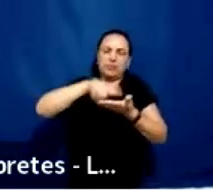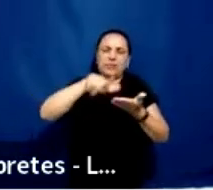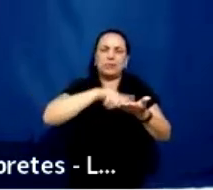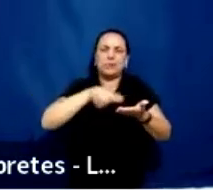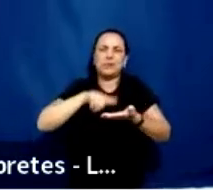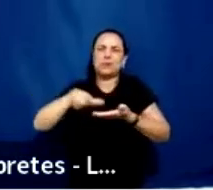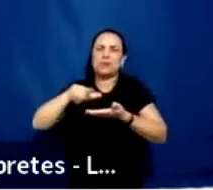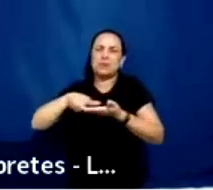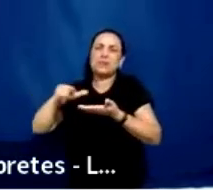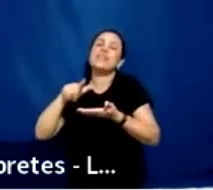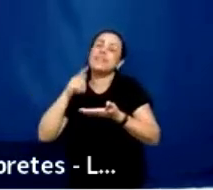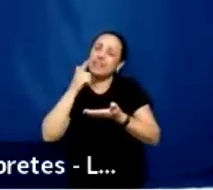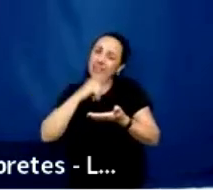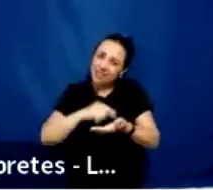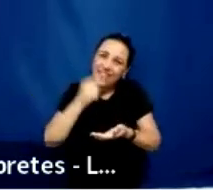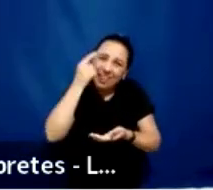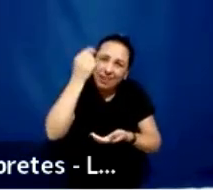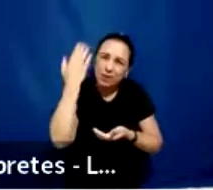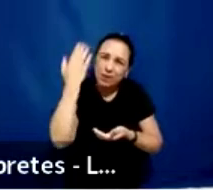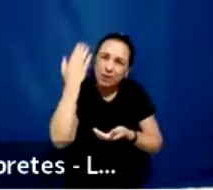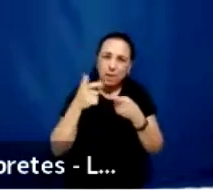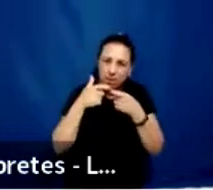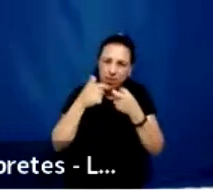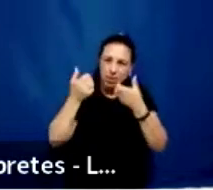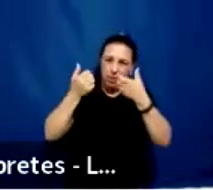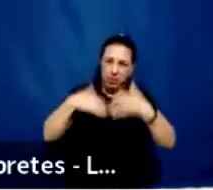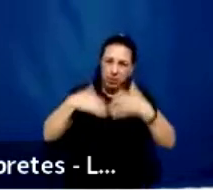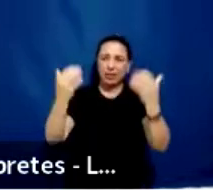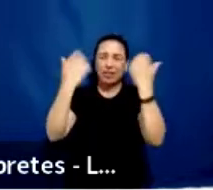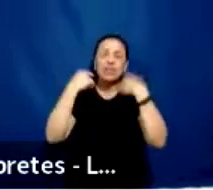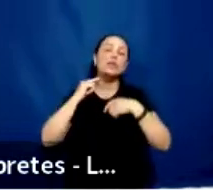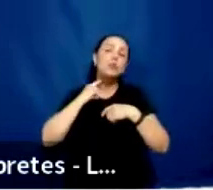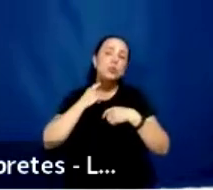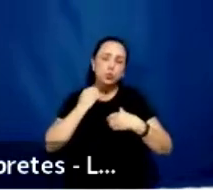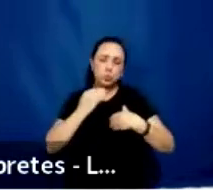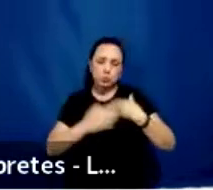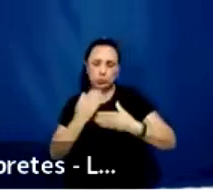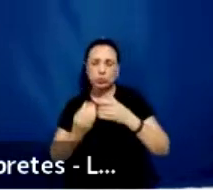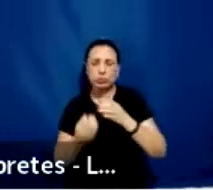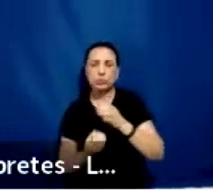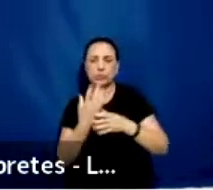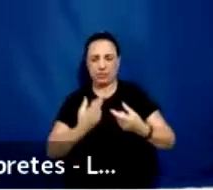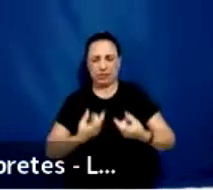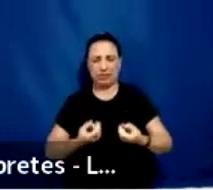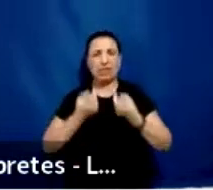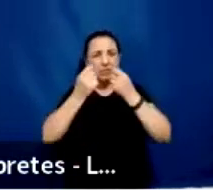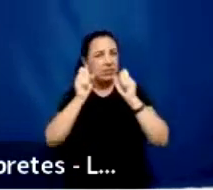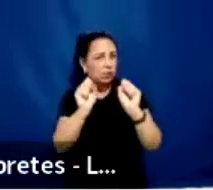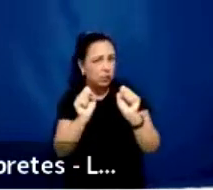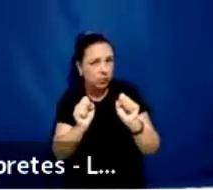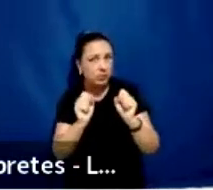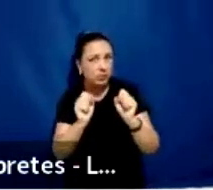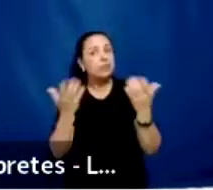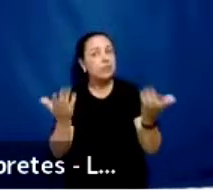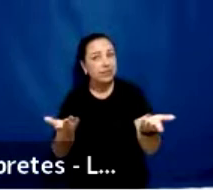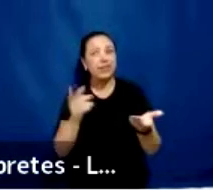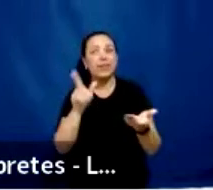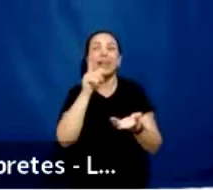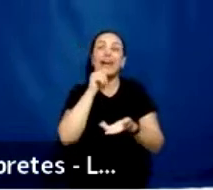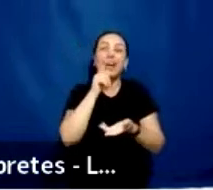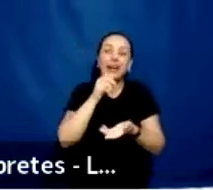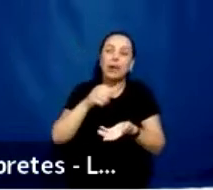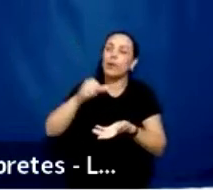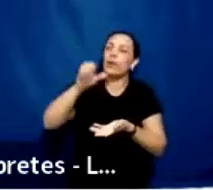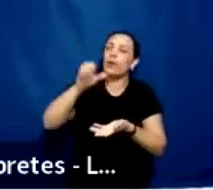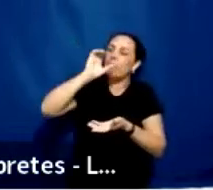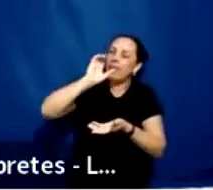que o Dr. Otto falou? Então, olha aqui já a solução. Bem, nós vimos essa mocinha aí sorridente